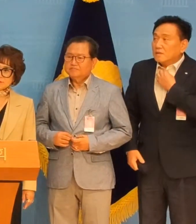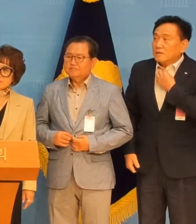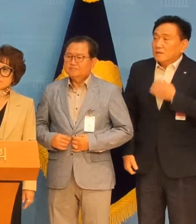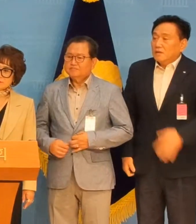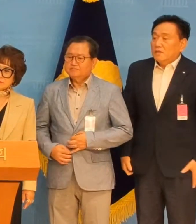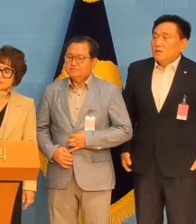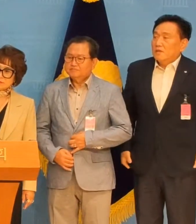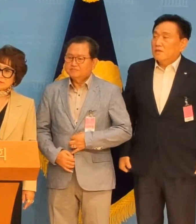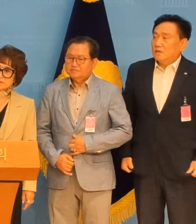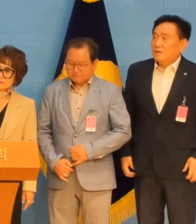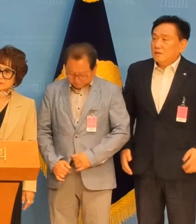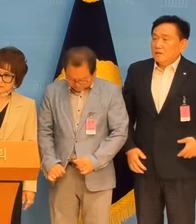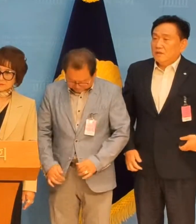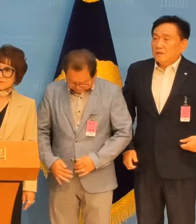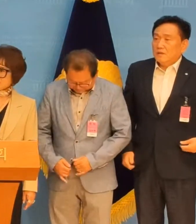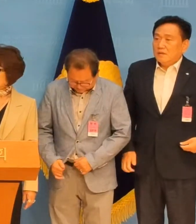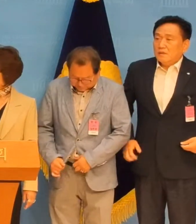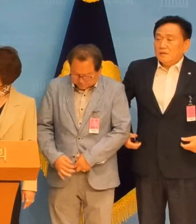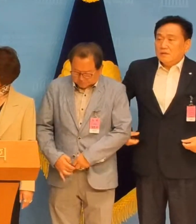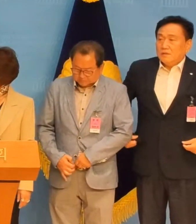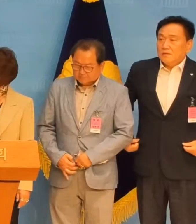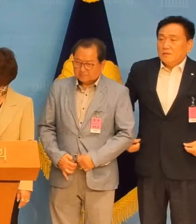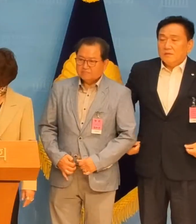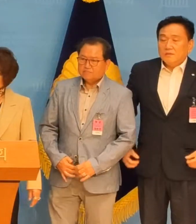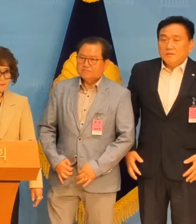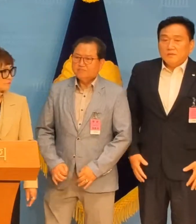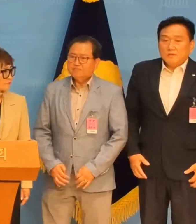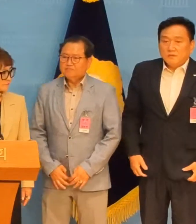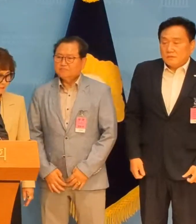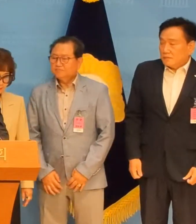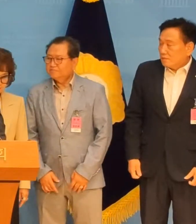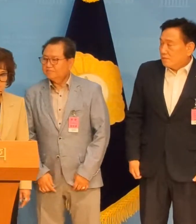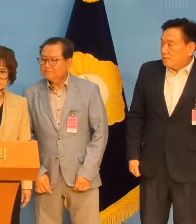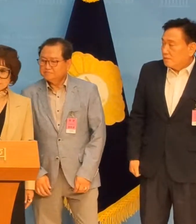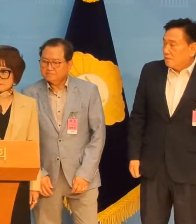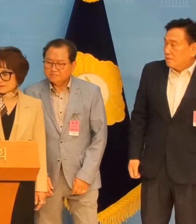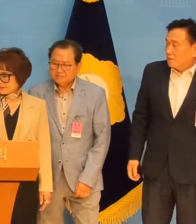제가 전체적으로 그냥 고명하도록 그렇게 하겠습니다.